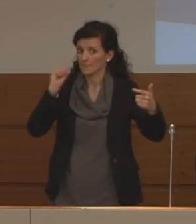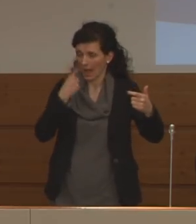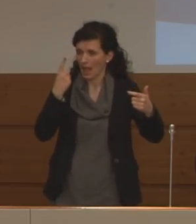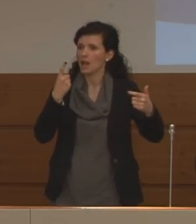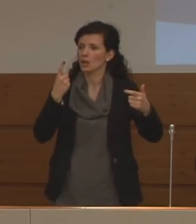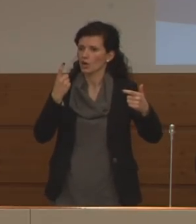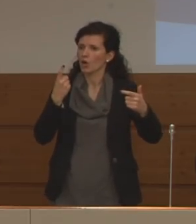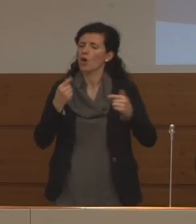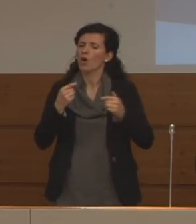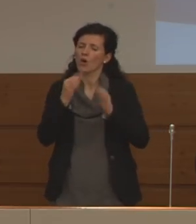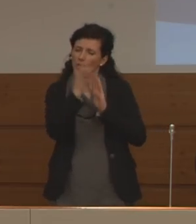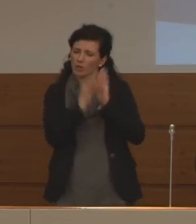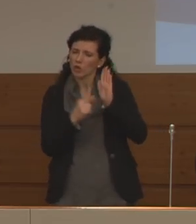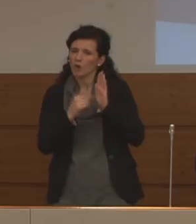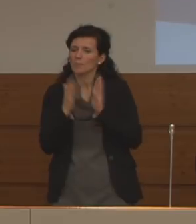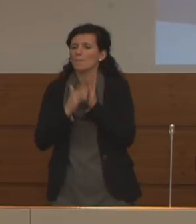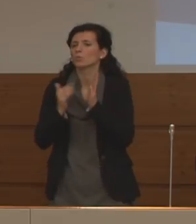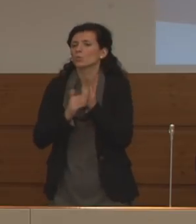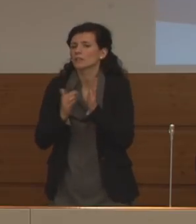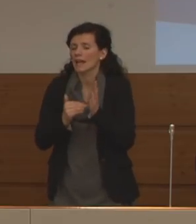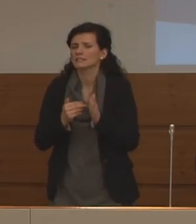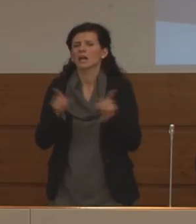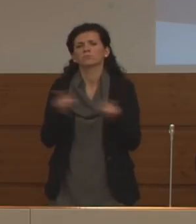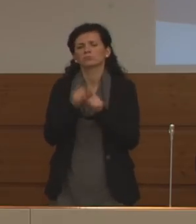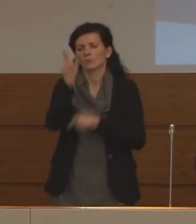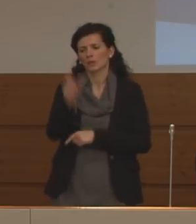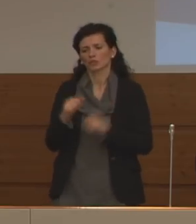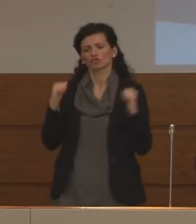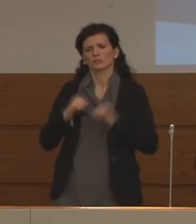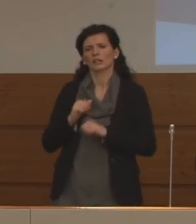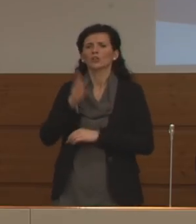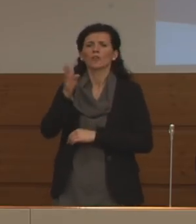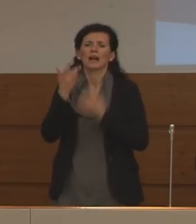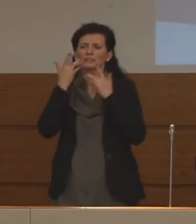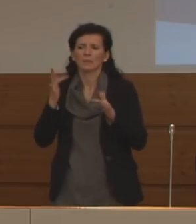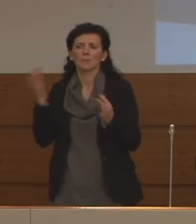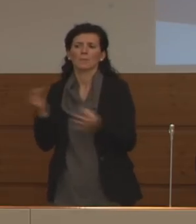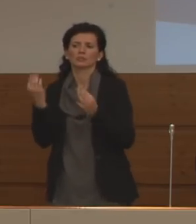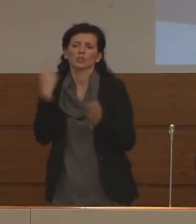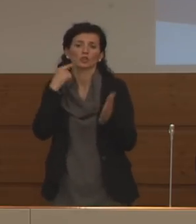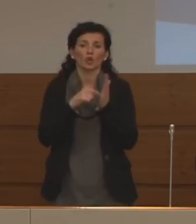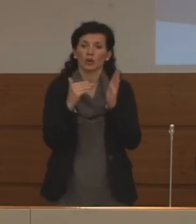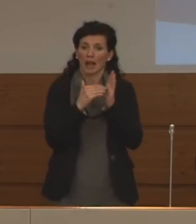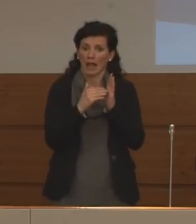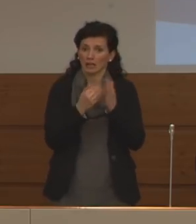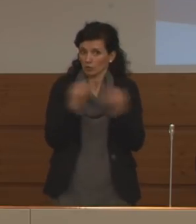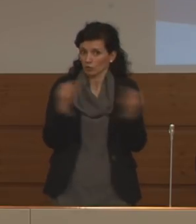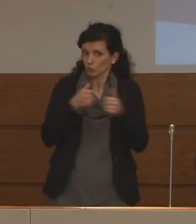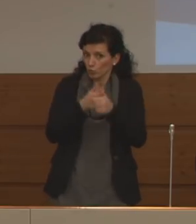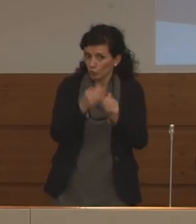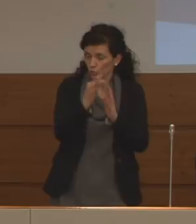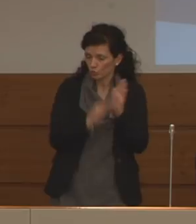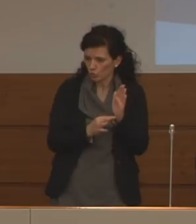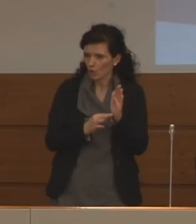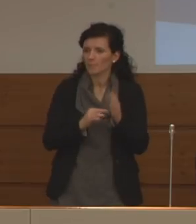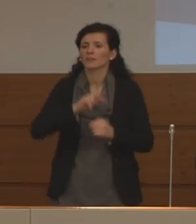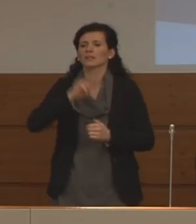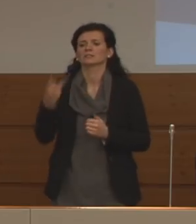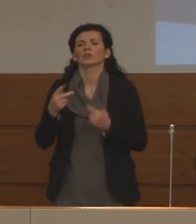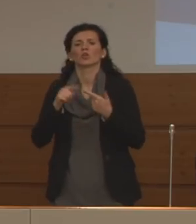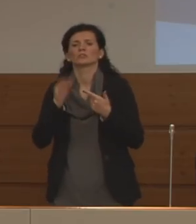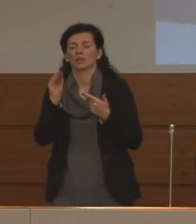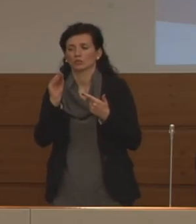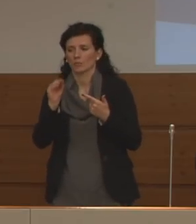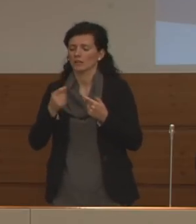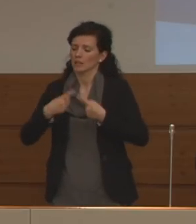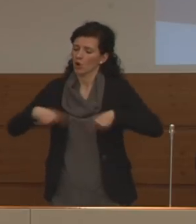cittadino qualsiasi che va a fare appunto la sua piccola passeggiata la seconda domanda è semplicemente se a fronte di questa situazione il comitato tecnico